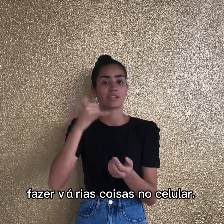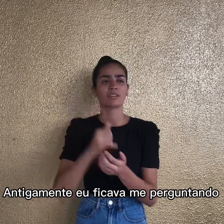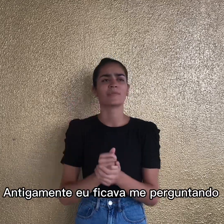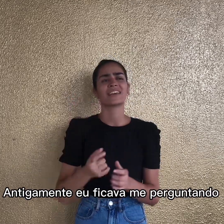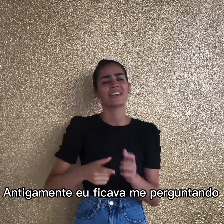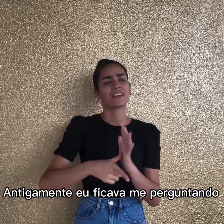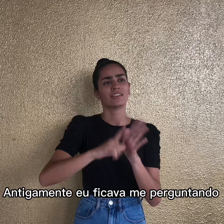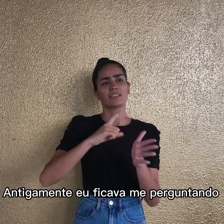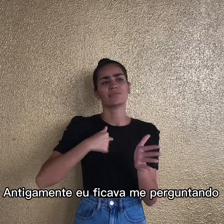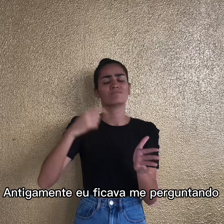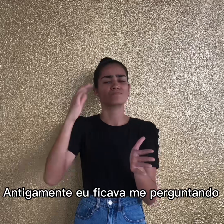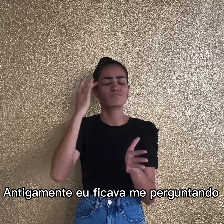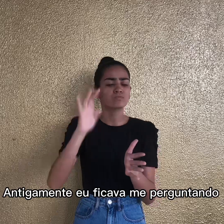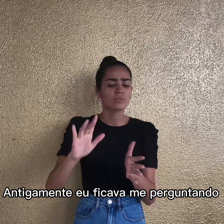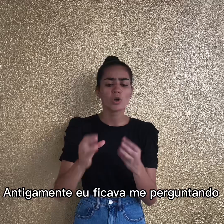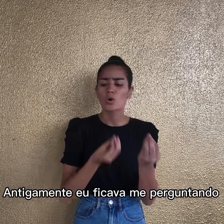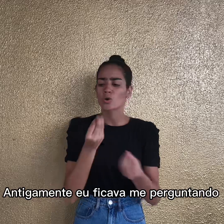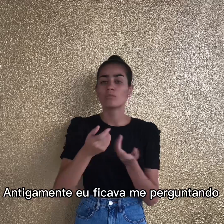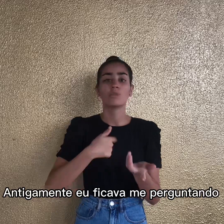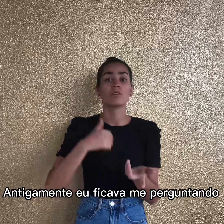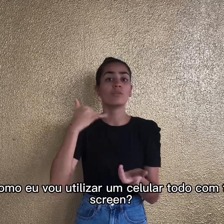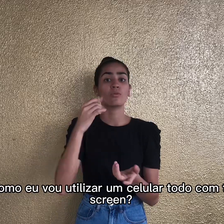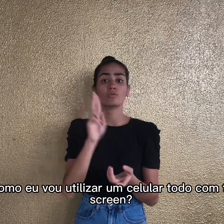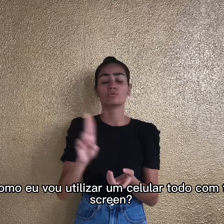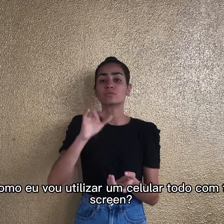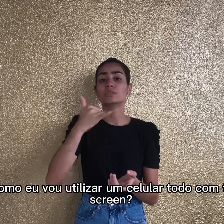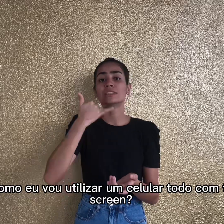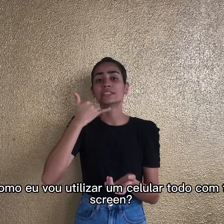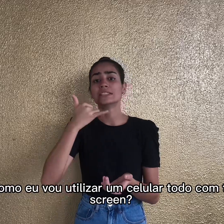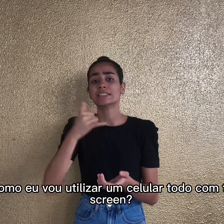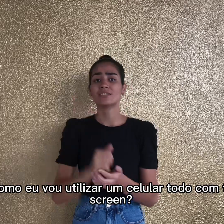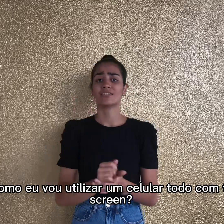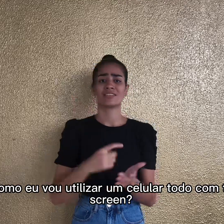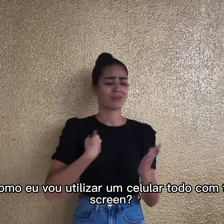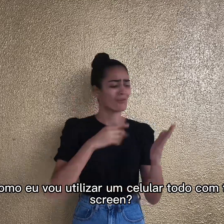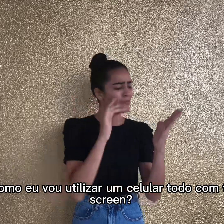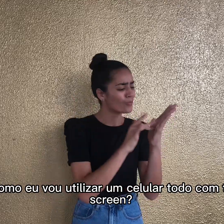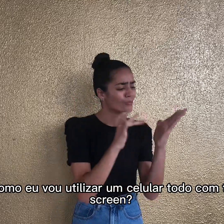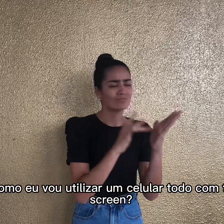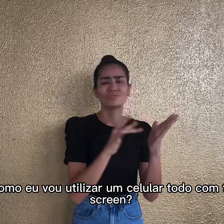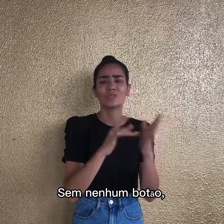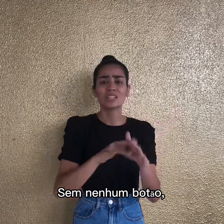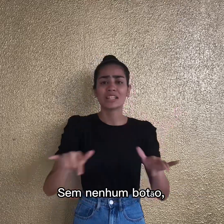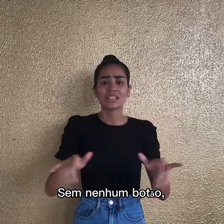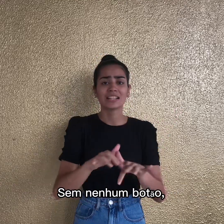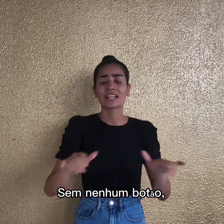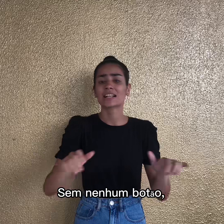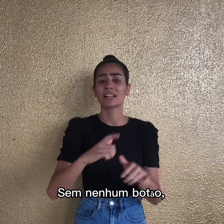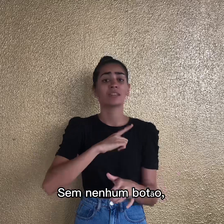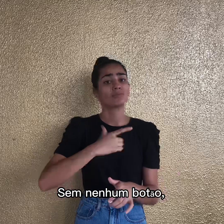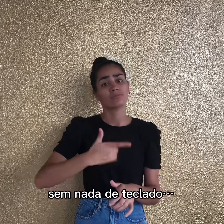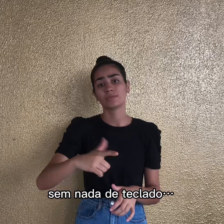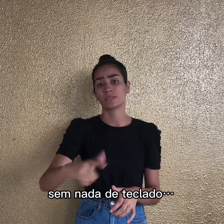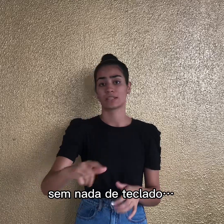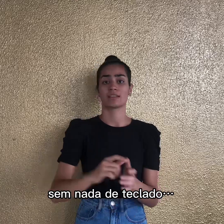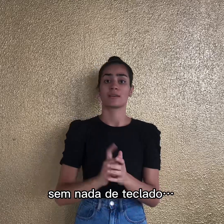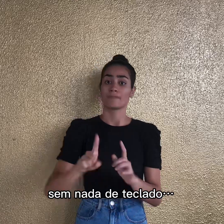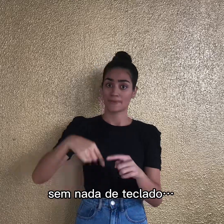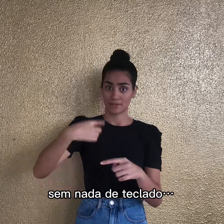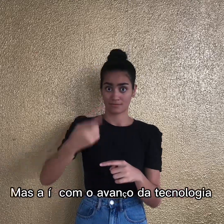celular. Antigamente eu ficava me perguntando, mas como eu vou utilizar um celular todo com touchscreen, sem nenhum botão, sem nada de teclado?